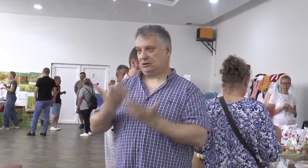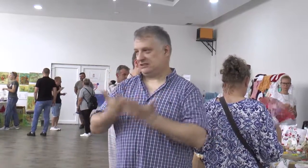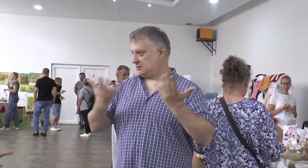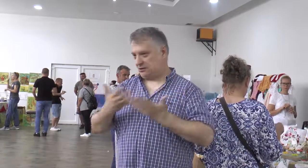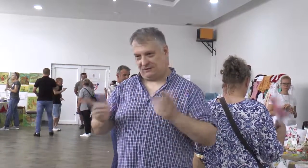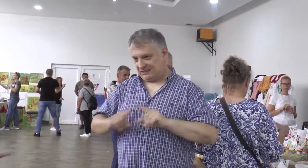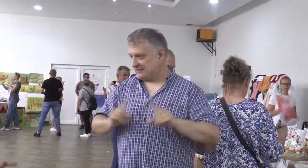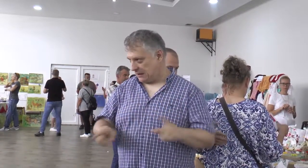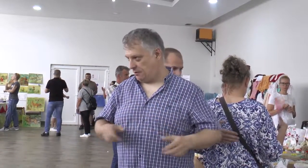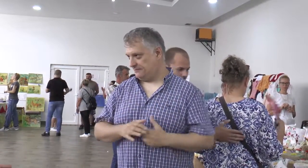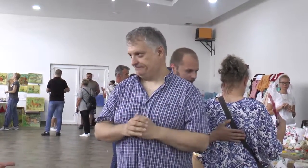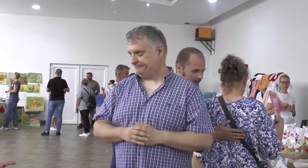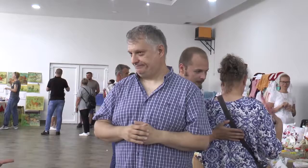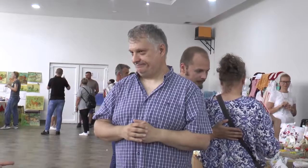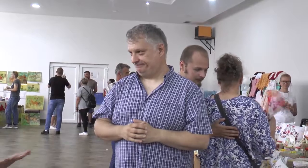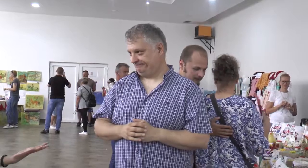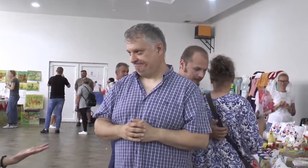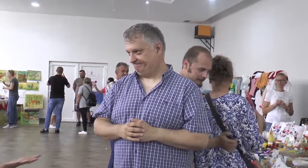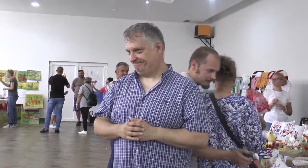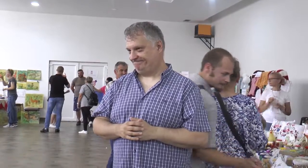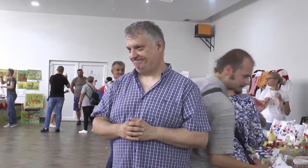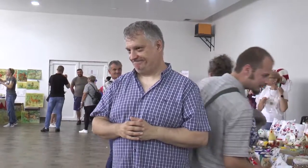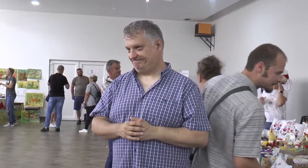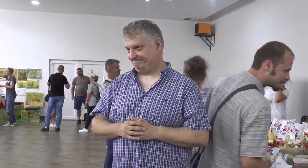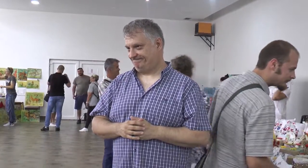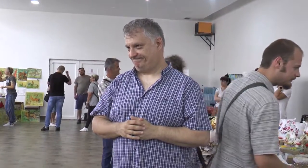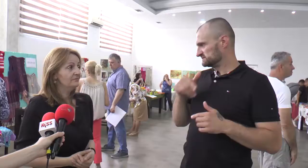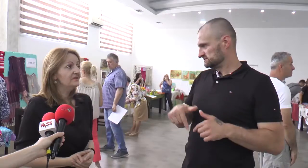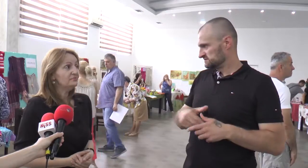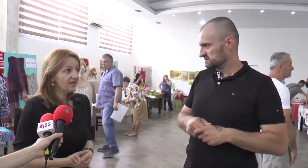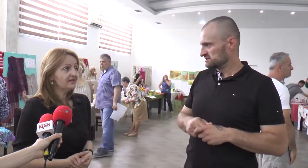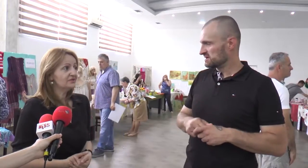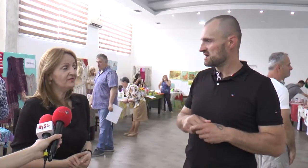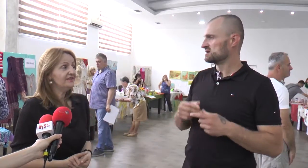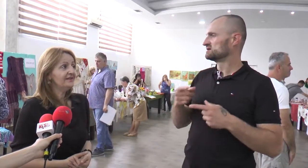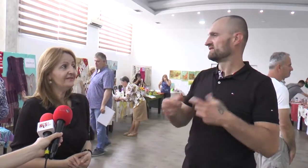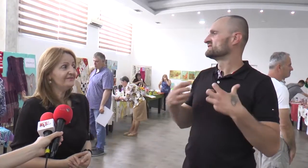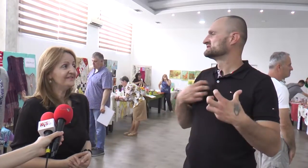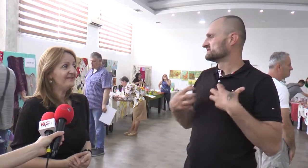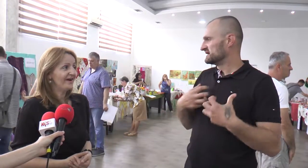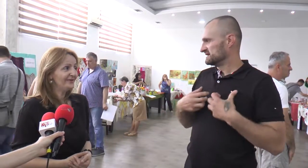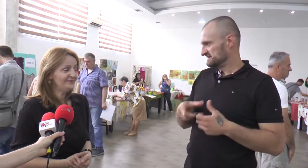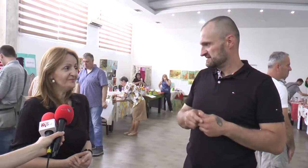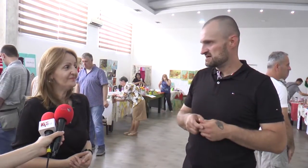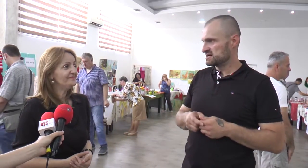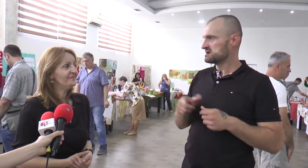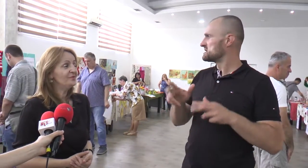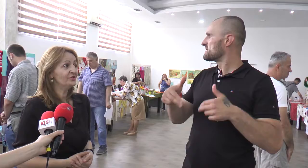mi kao gluvi i vredni i sposobni, sve to ima puno različitih stvari. Mi smo danas ovde na